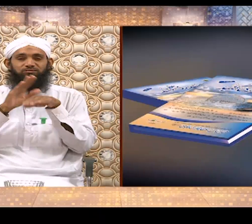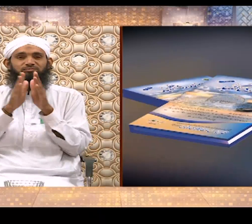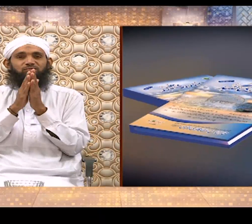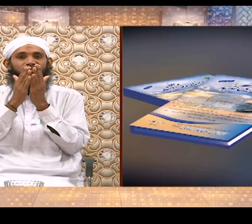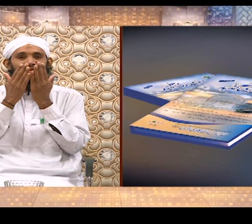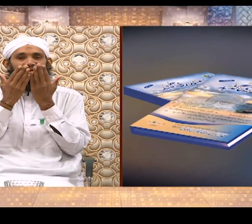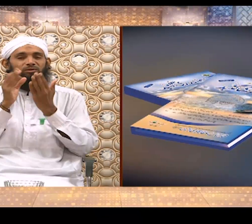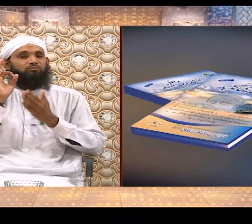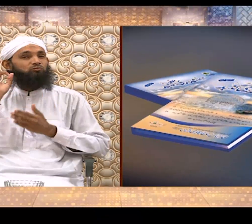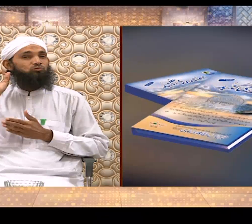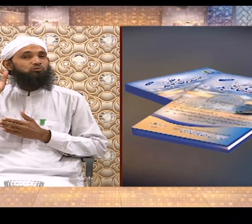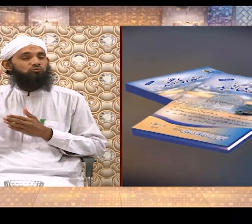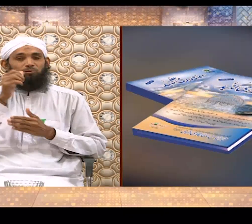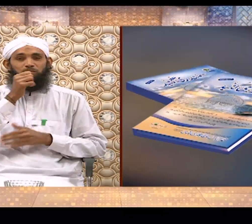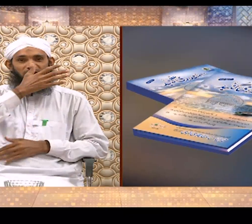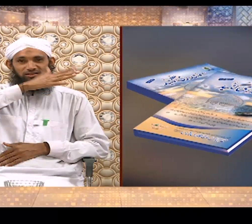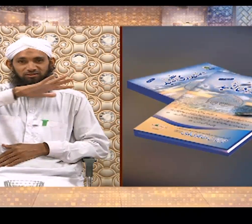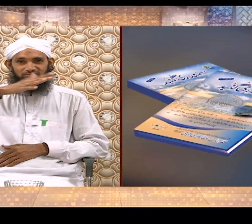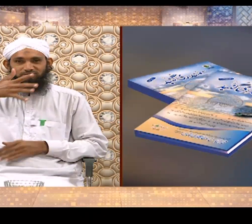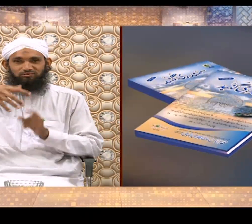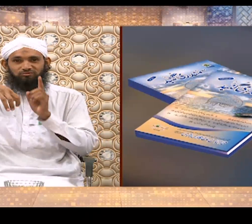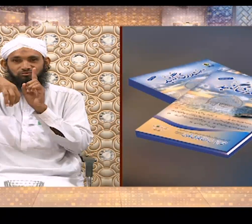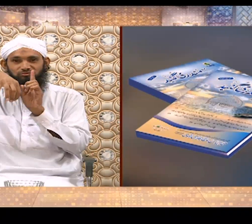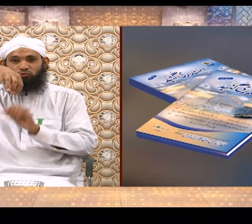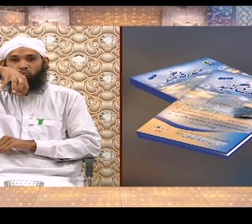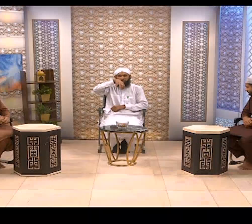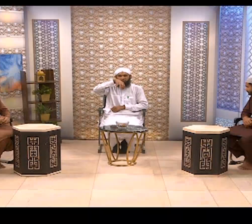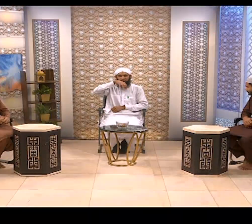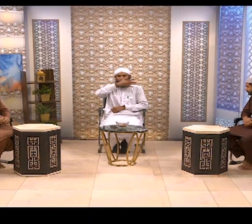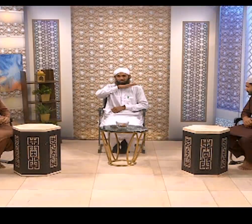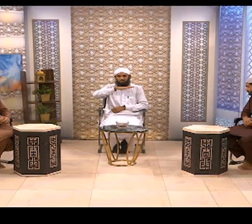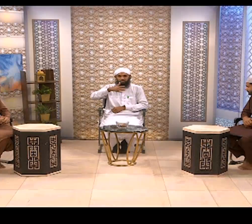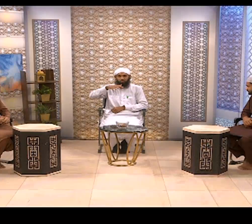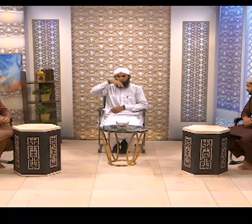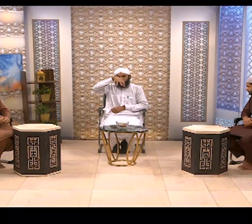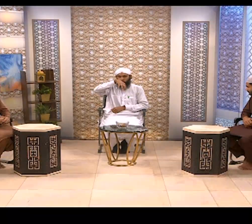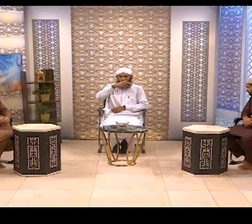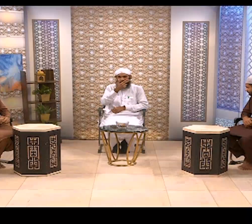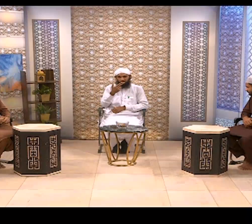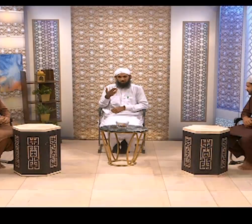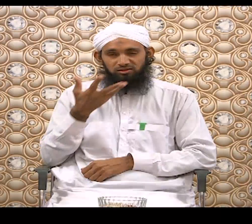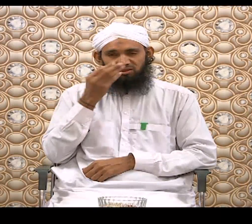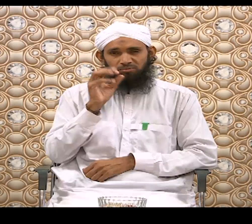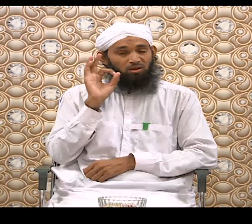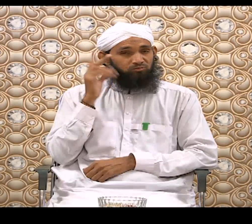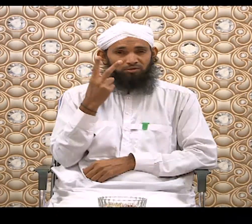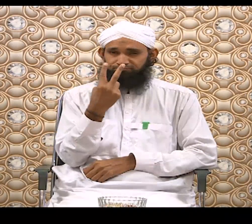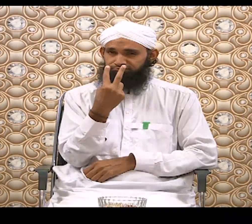سمندری گمبت صفحہ چار پر ایک حکایت نکل فرمائی ہے آئیے اس حکایت کو انتہائی توجہ سے سنیے